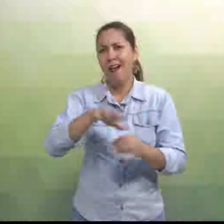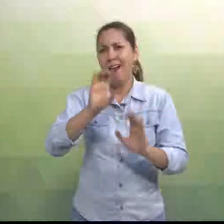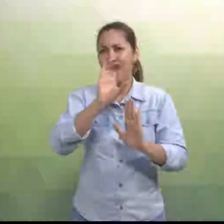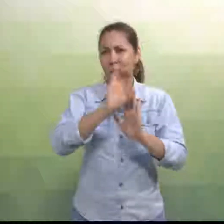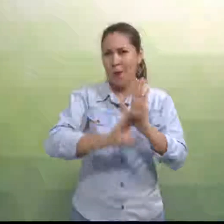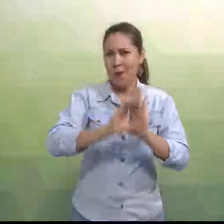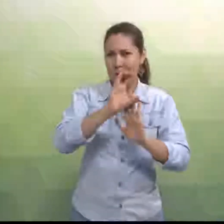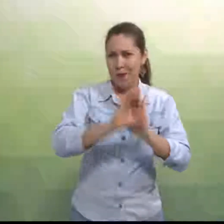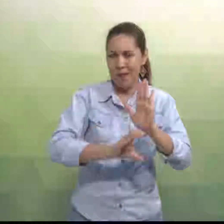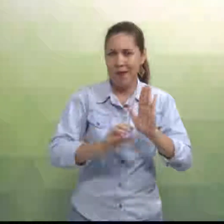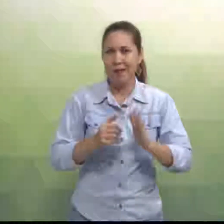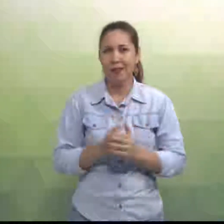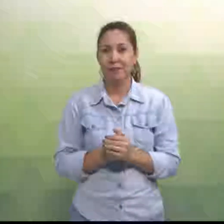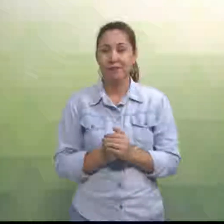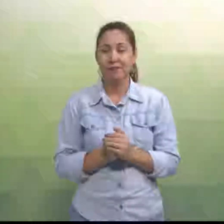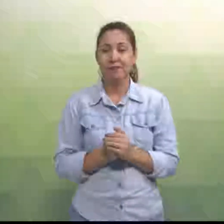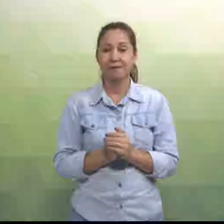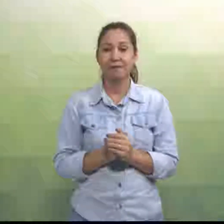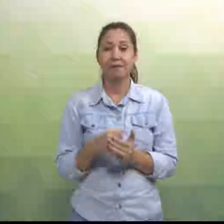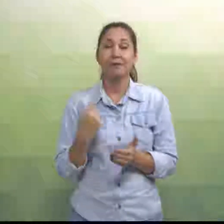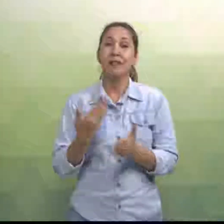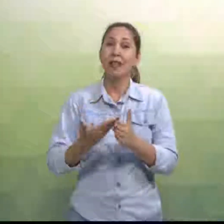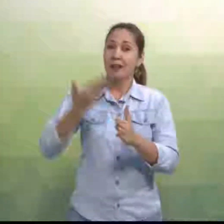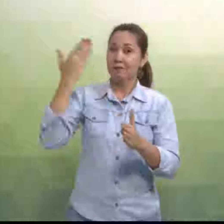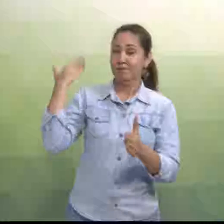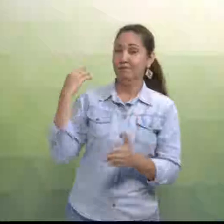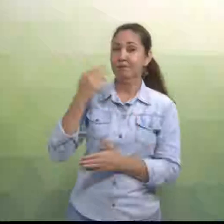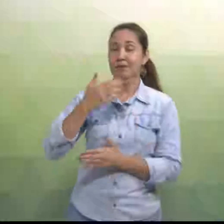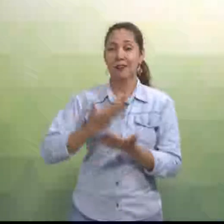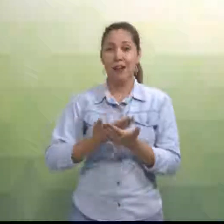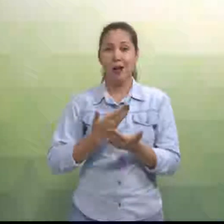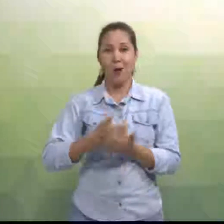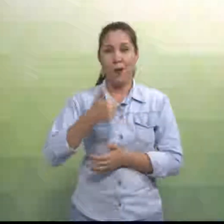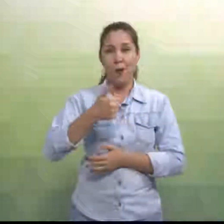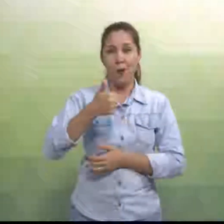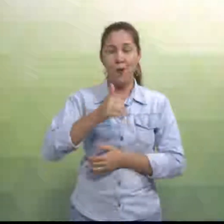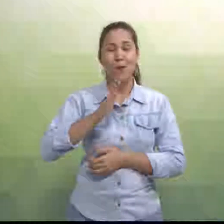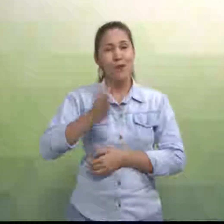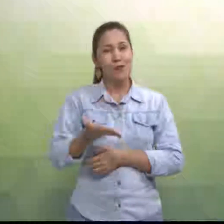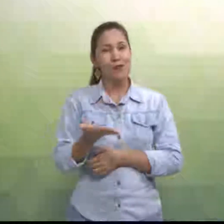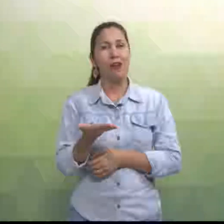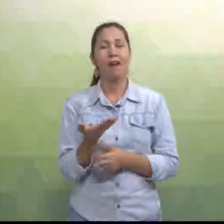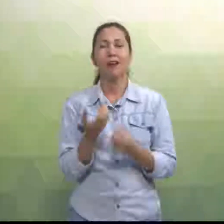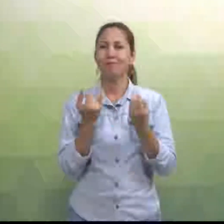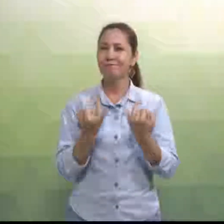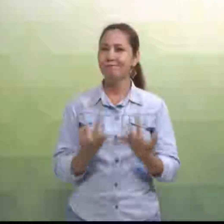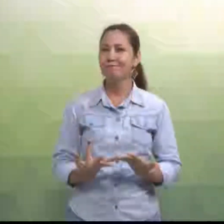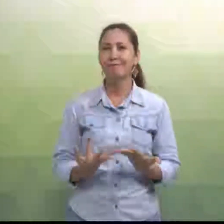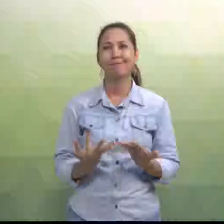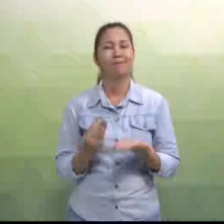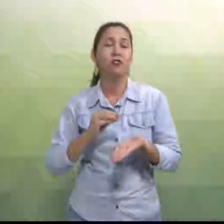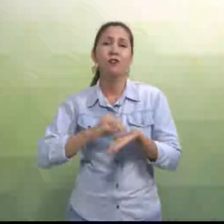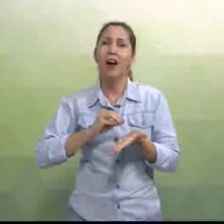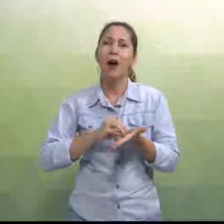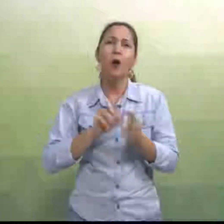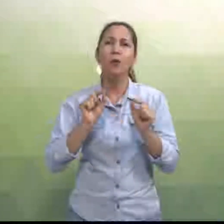Mas, e o currículo para essa área? Na aula anterior, na primeira aula, foi explicado que há